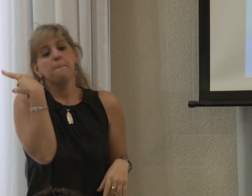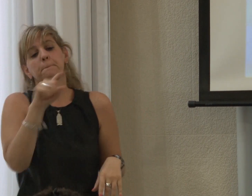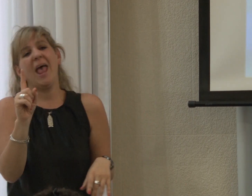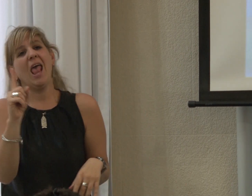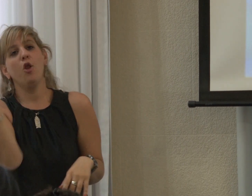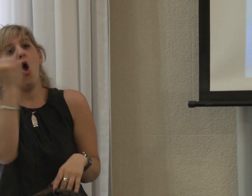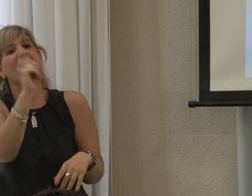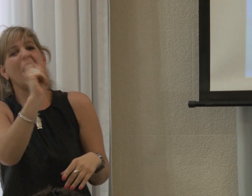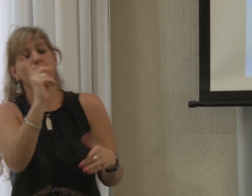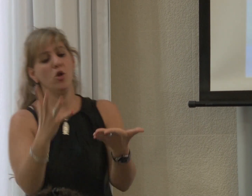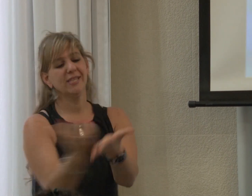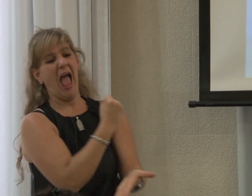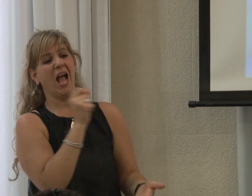1880.